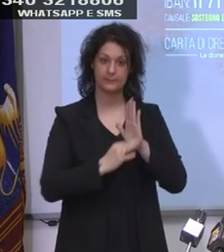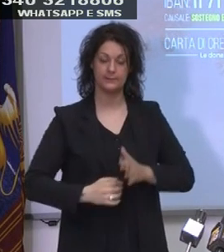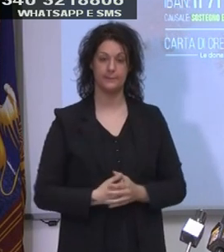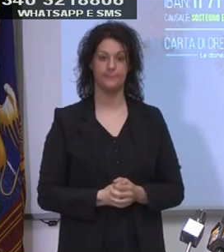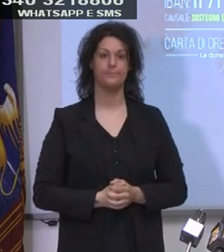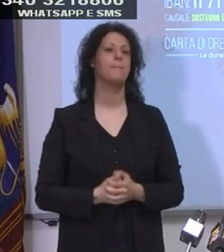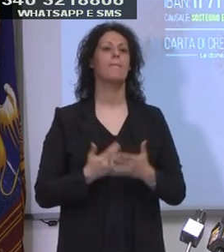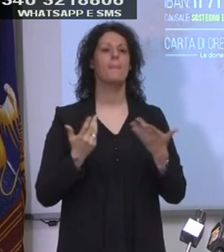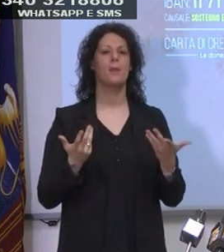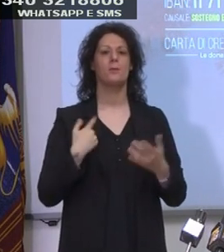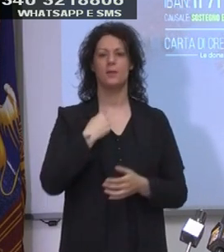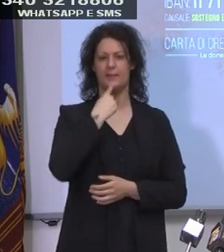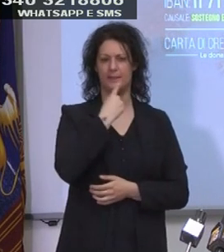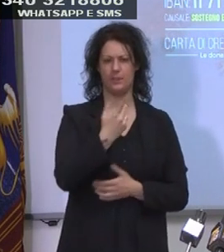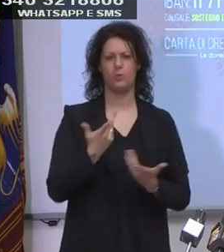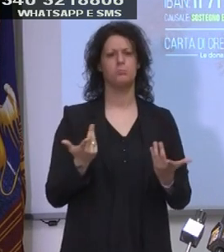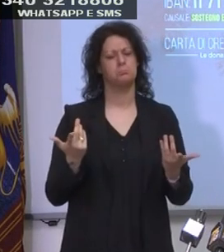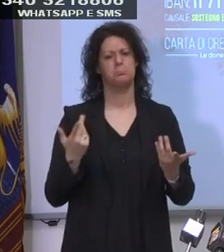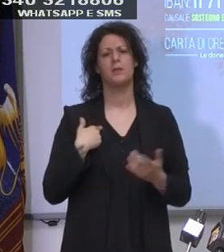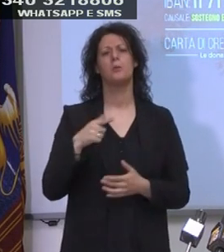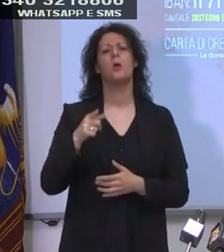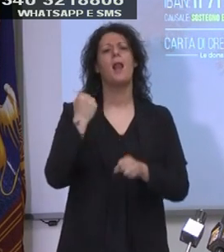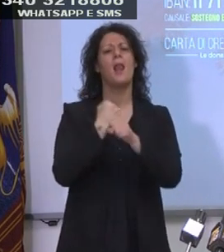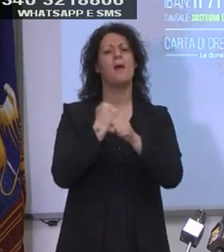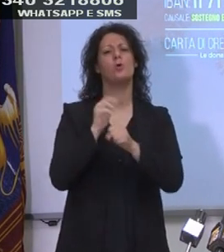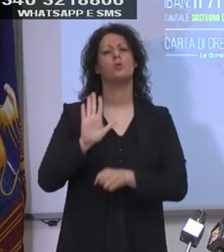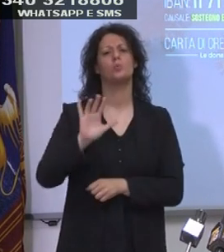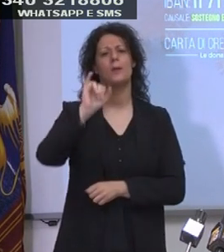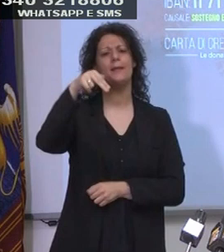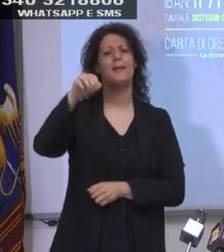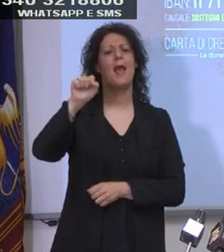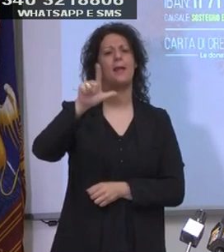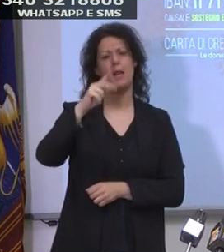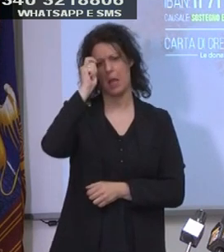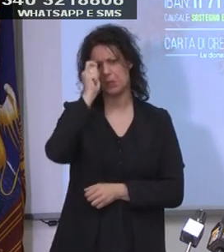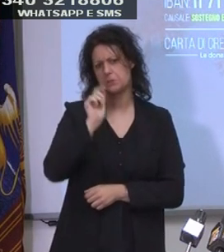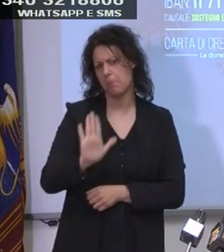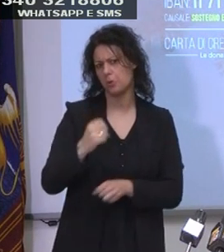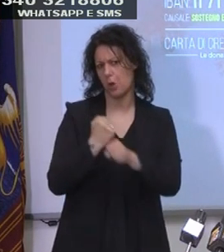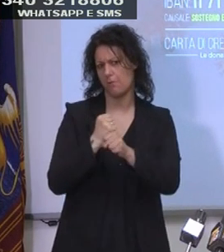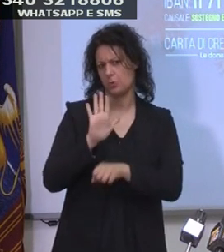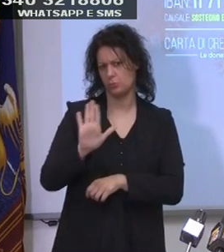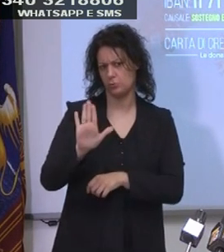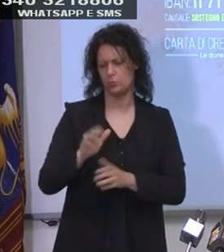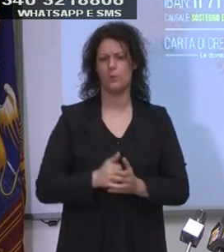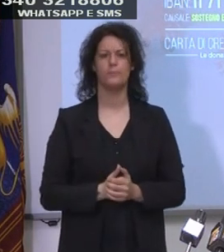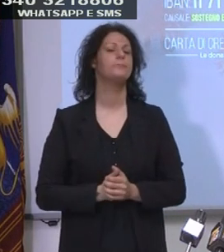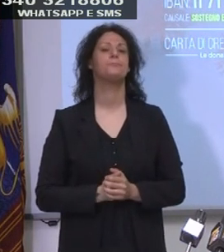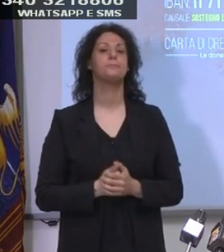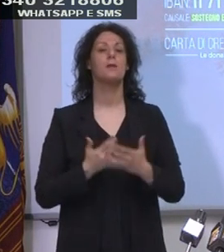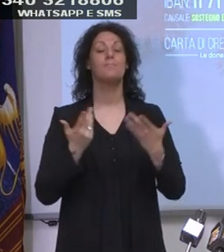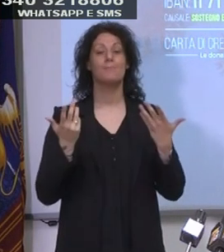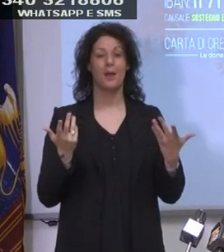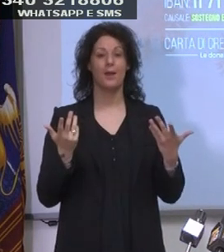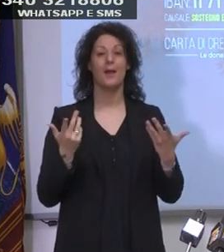guida noi abbiamo il massimo rispetto per il lavoro che ha fatto l'INAIL, cioè l'INAIL fa il suo mestiere e noi facciamo il nostro. Le linee guida dell'INAIL in